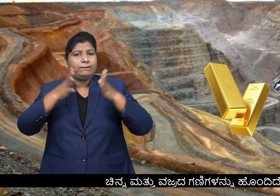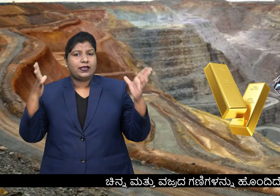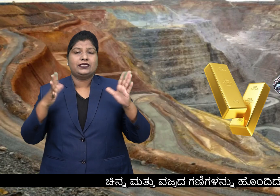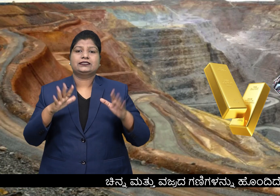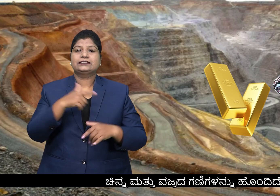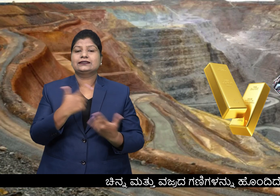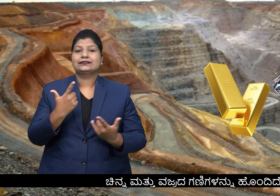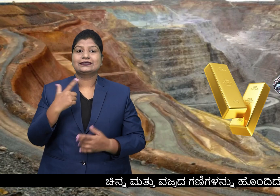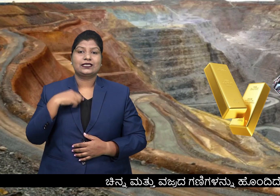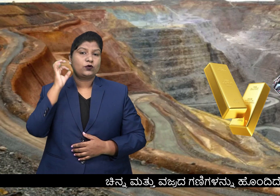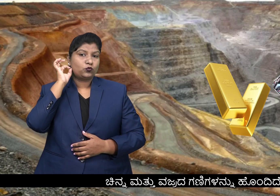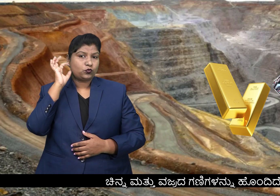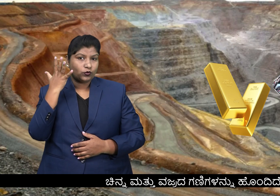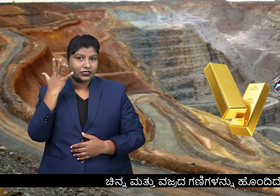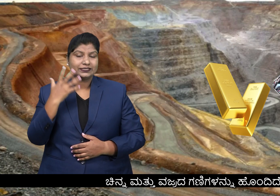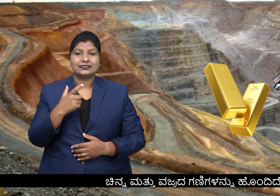ಗಣಿಗಳನ್ನು ಹೊಂದಿದೆ.